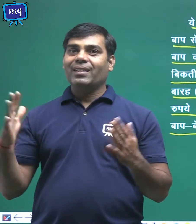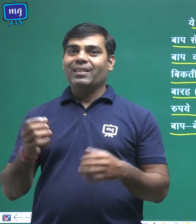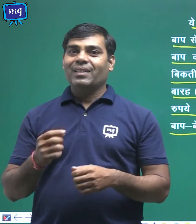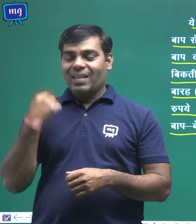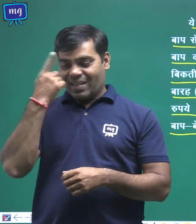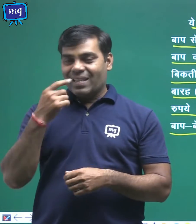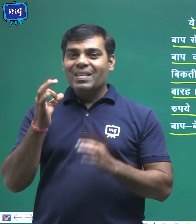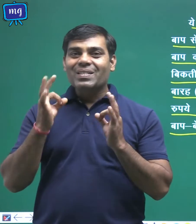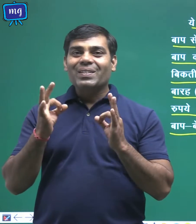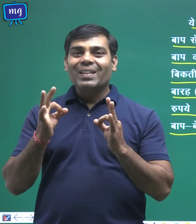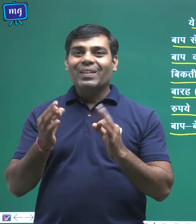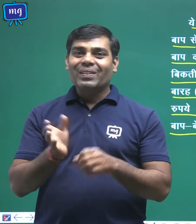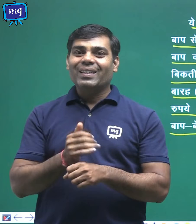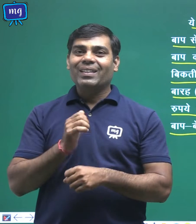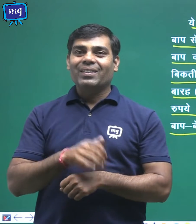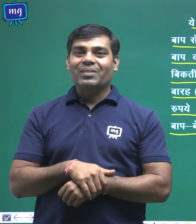सुंदर होती थी,